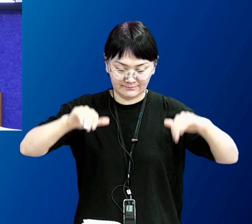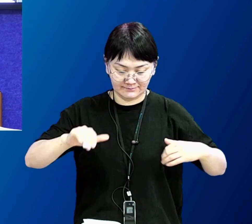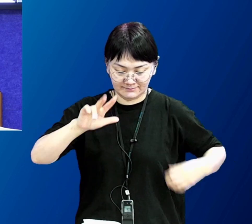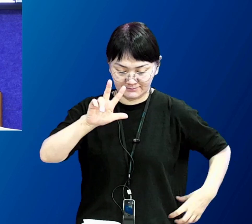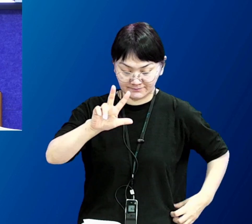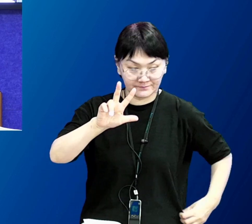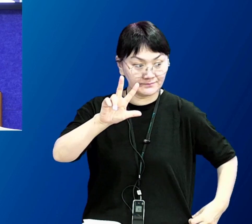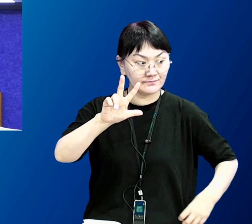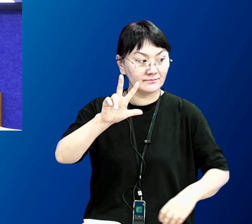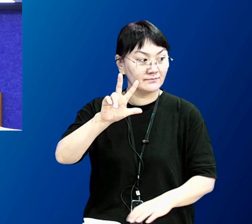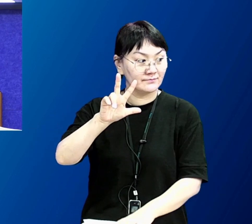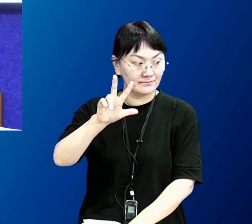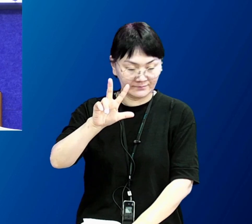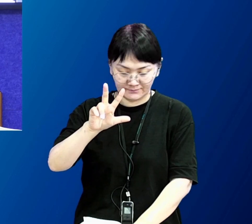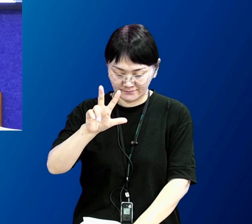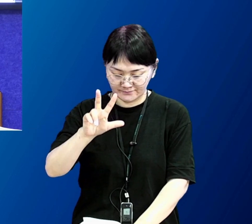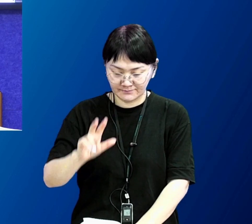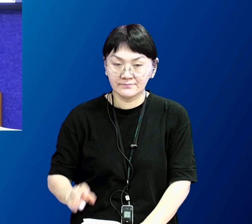Нэгдүгээр хаад